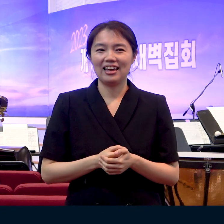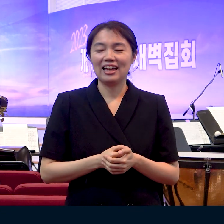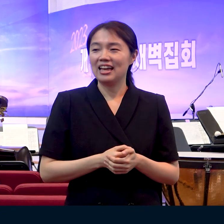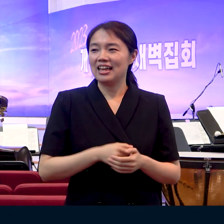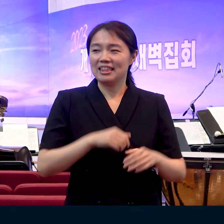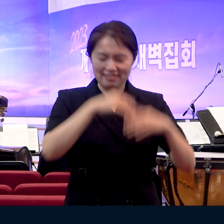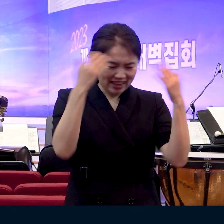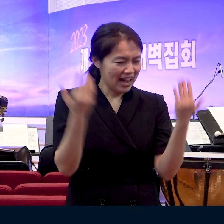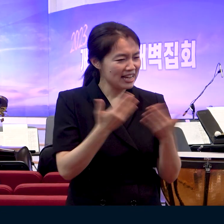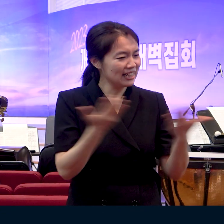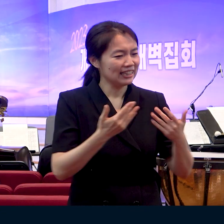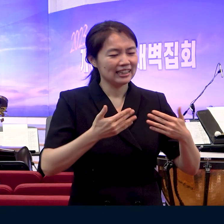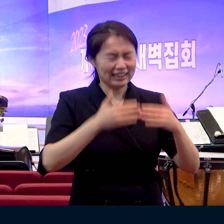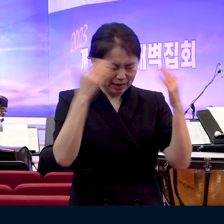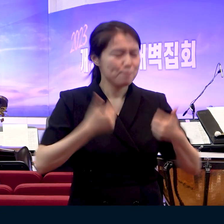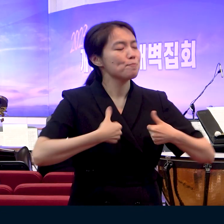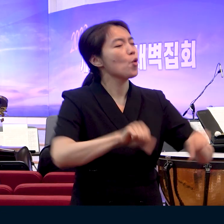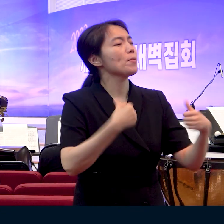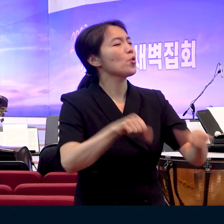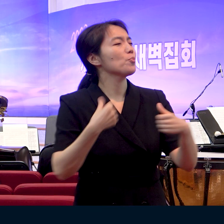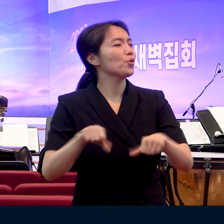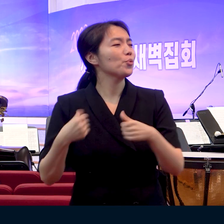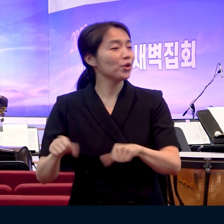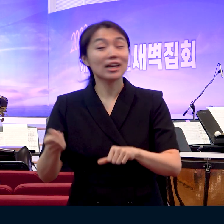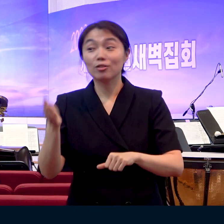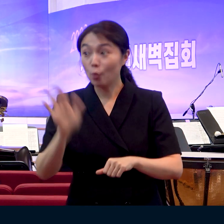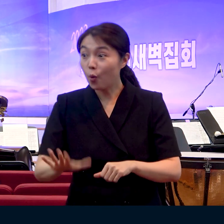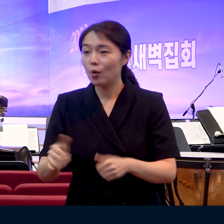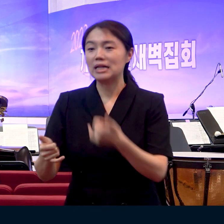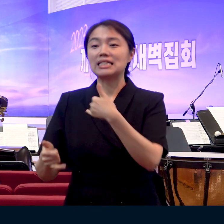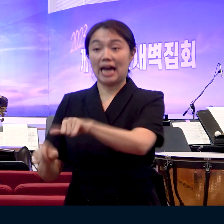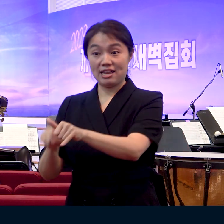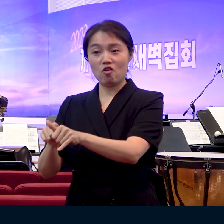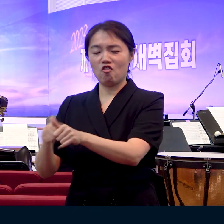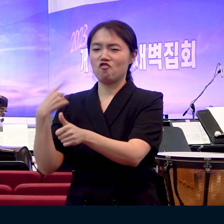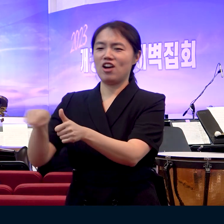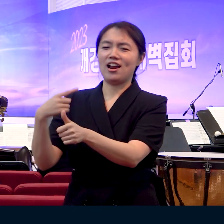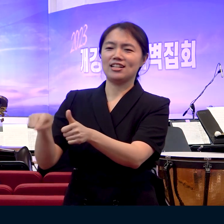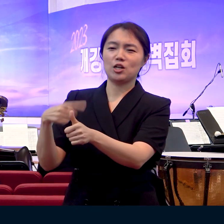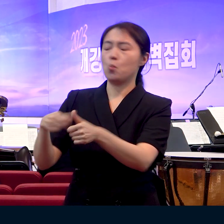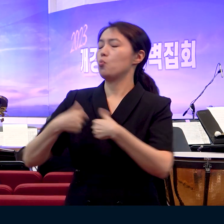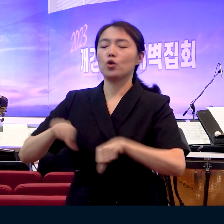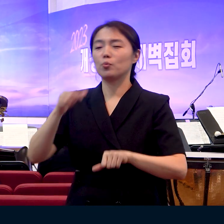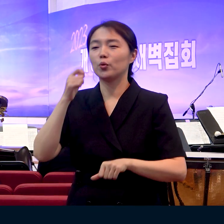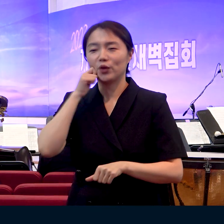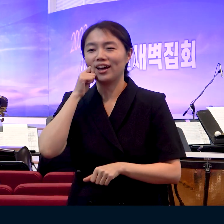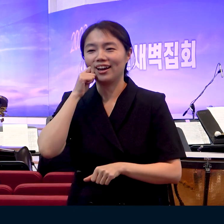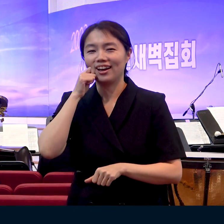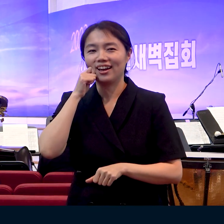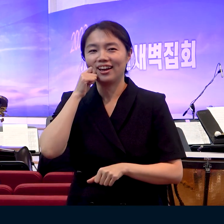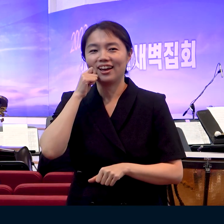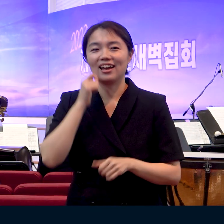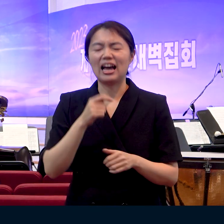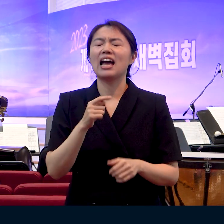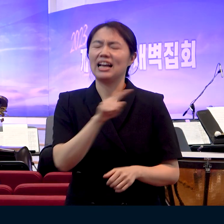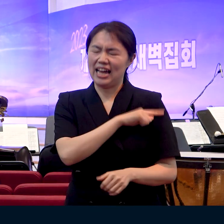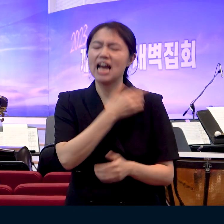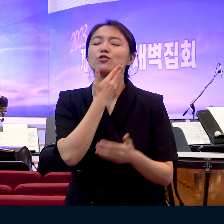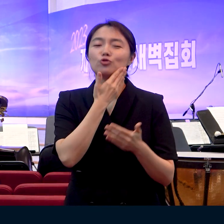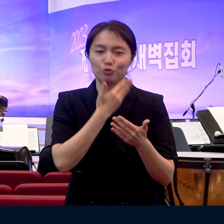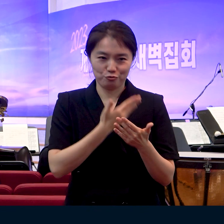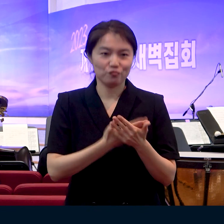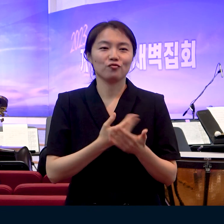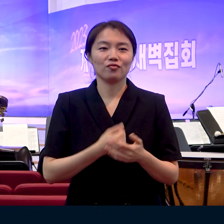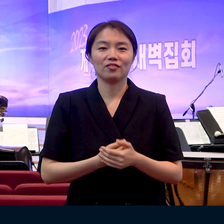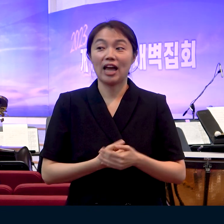그러면 교육부 거기 쏟아부어야 돼요. 그게 정말 중요한 일이에요. 자, 그런데 이렇게 자녀들을